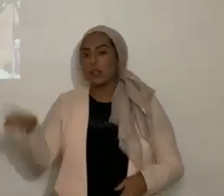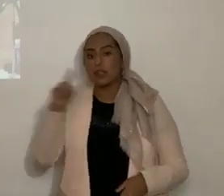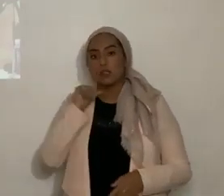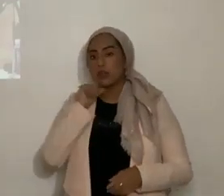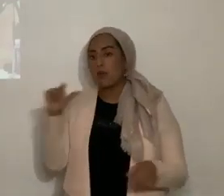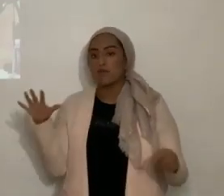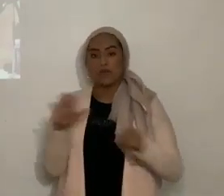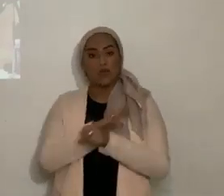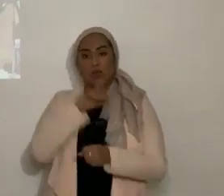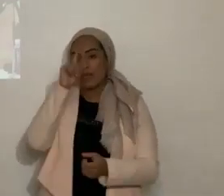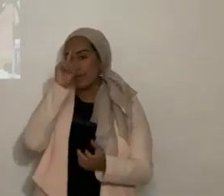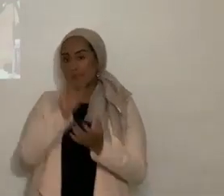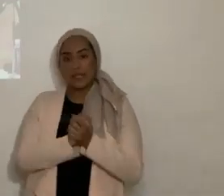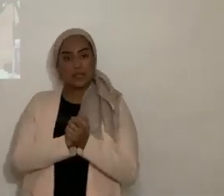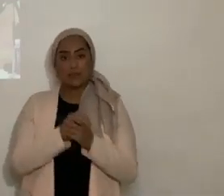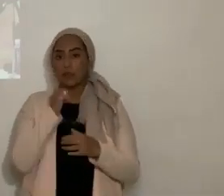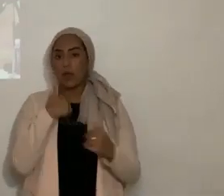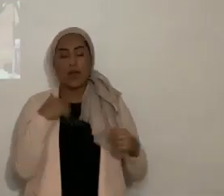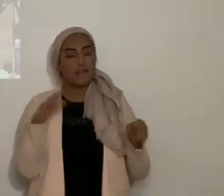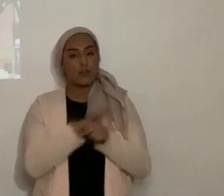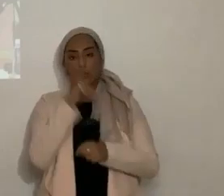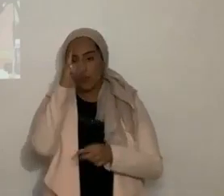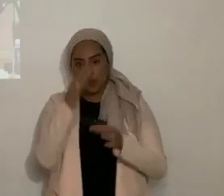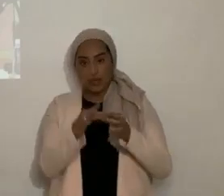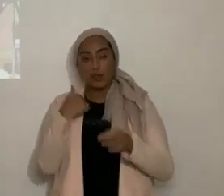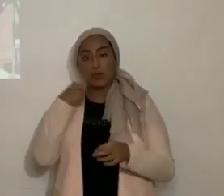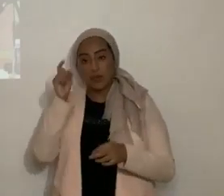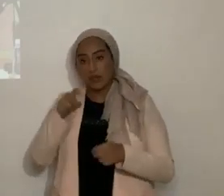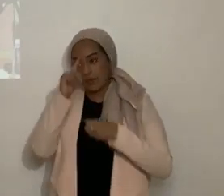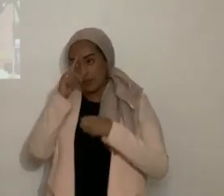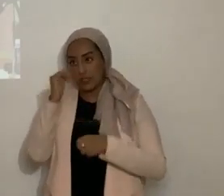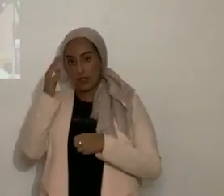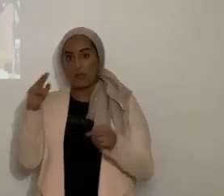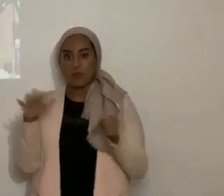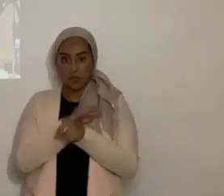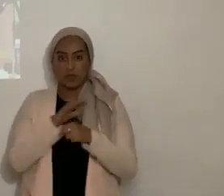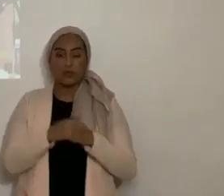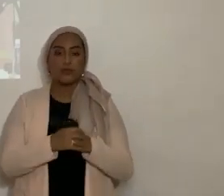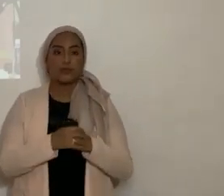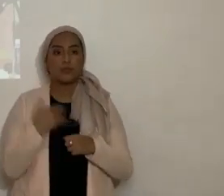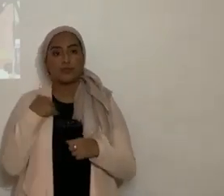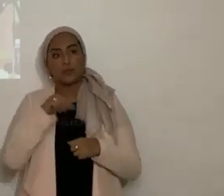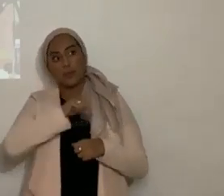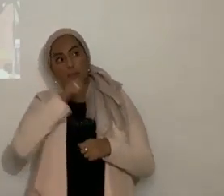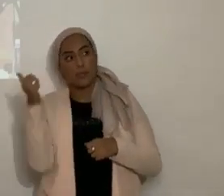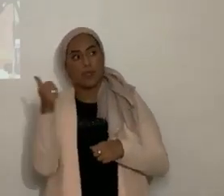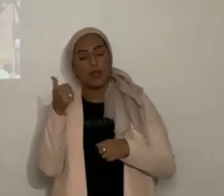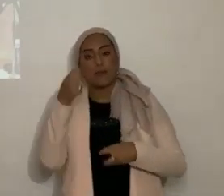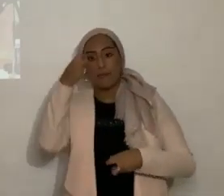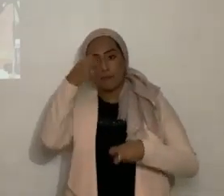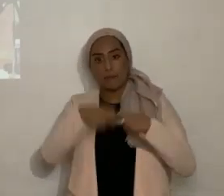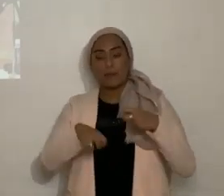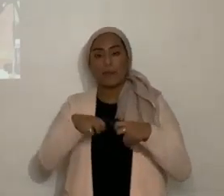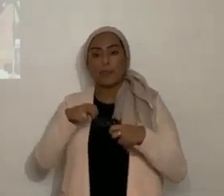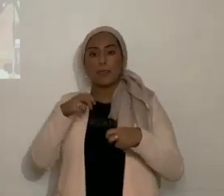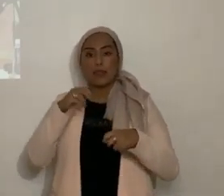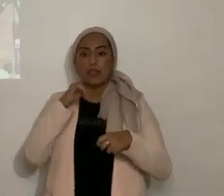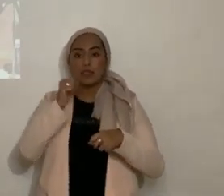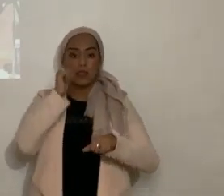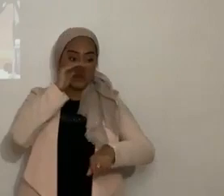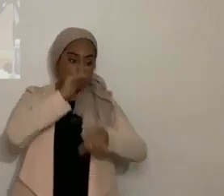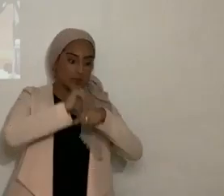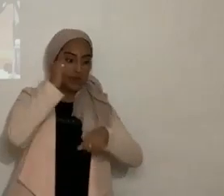creen completamente, no tienen una fe completa. Debemos de confiar en Yahweh. En otras ocasiones el sufrimiento es el llamado